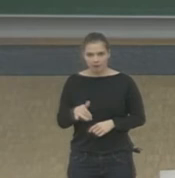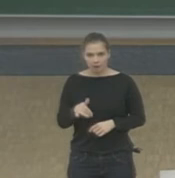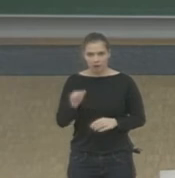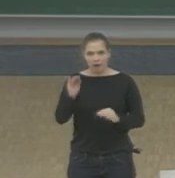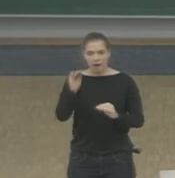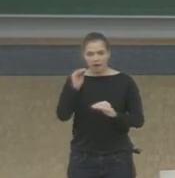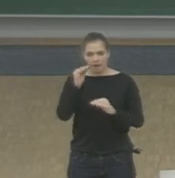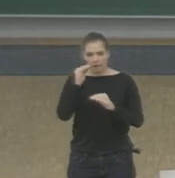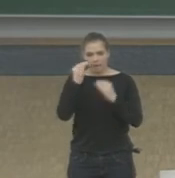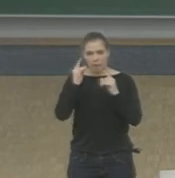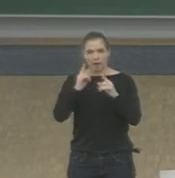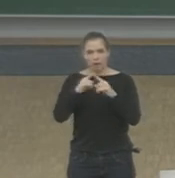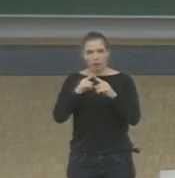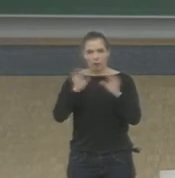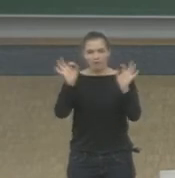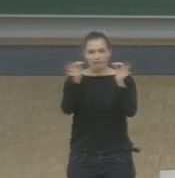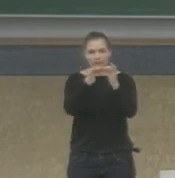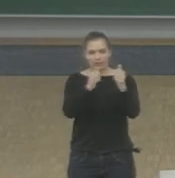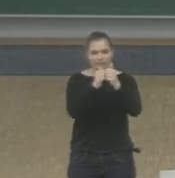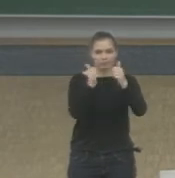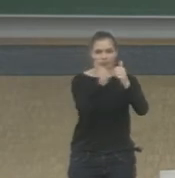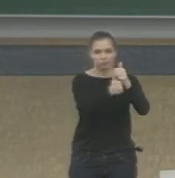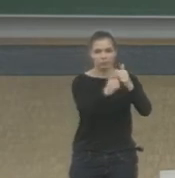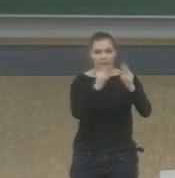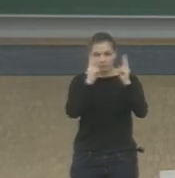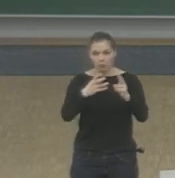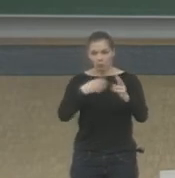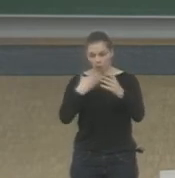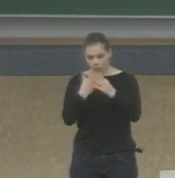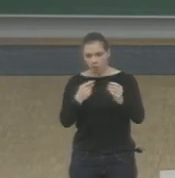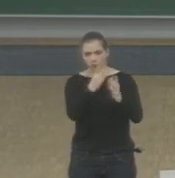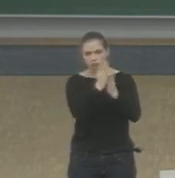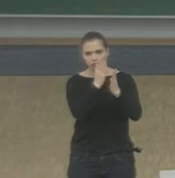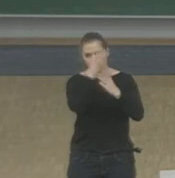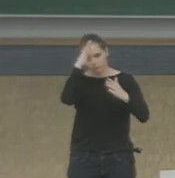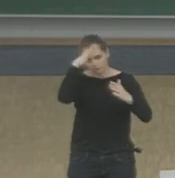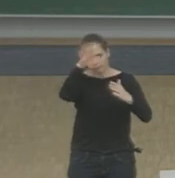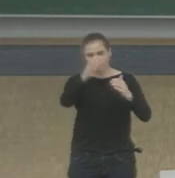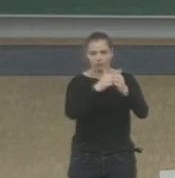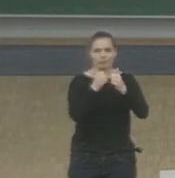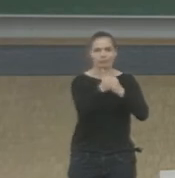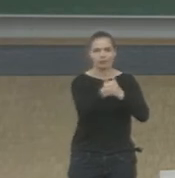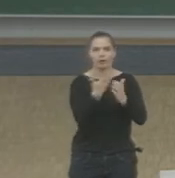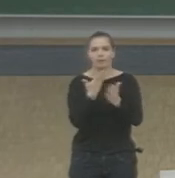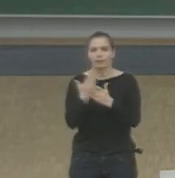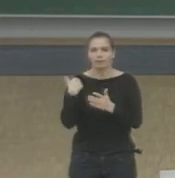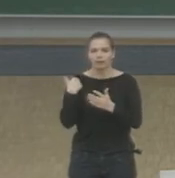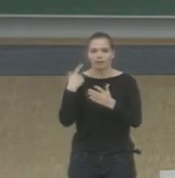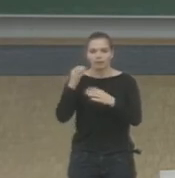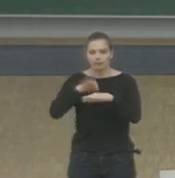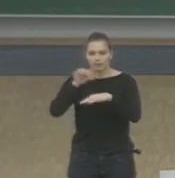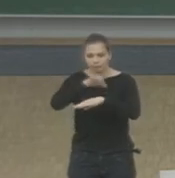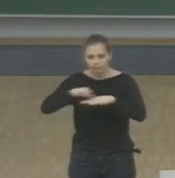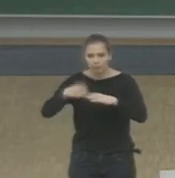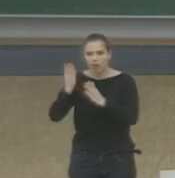hoffentlich auch Fähigkeitsvorsprung, was die konkrete Problemlösung angeht. Also in meinen Beispielen Kreditwesen, OP, ein